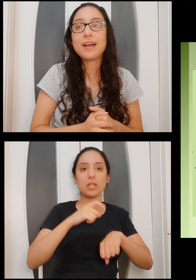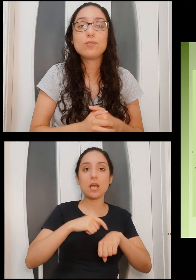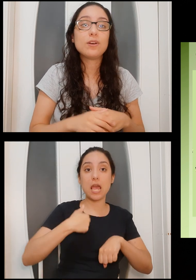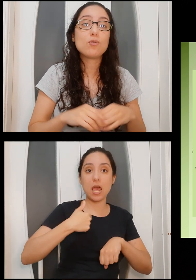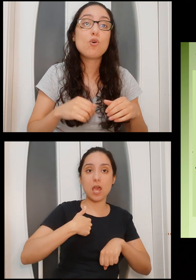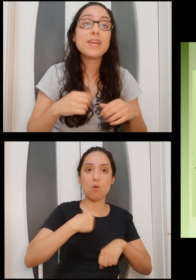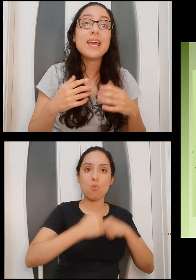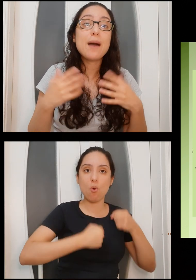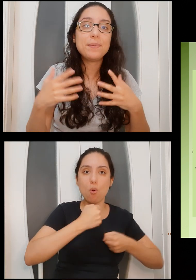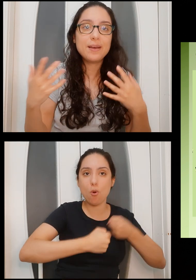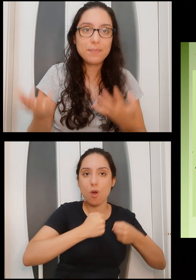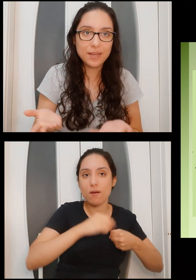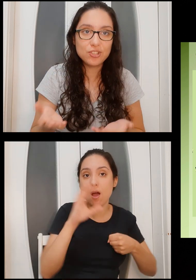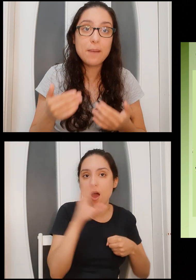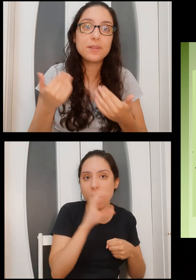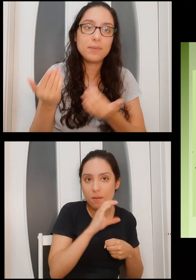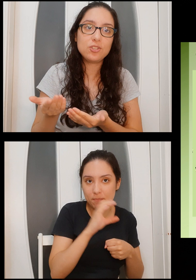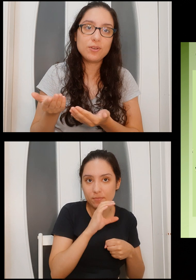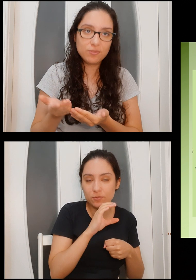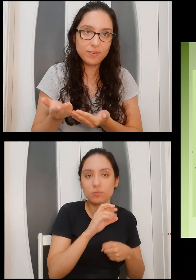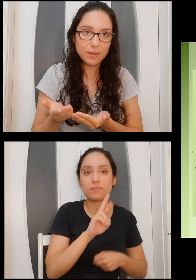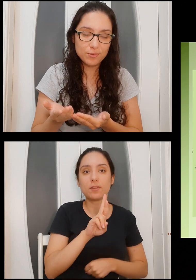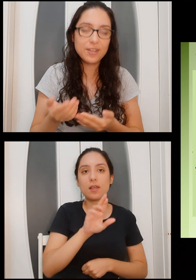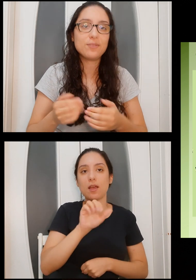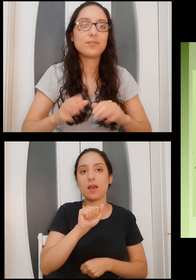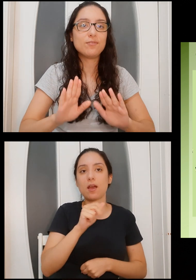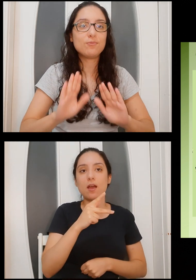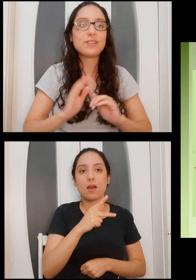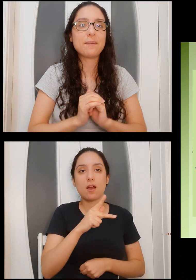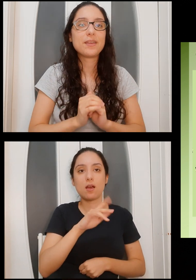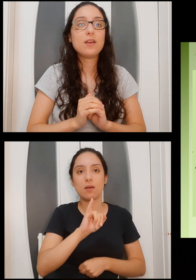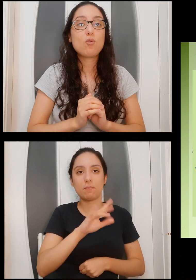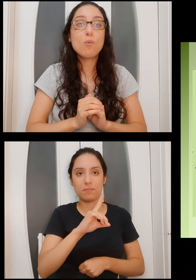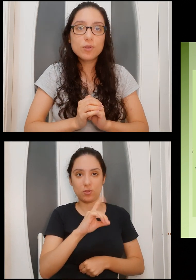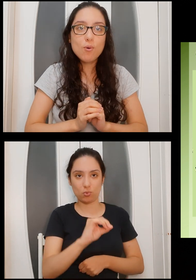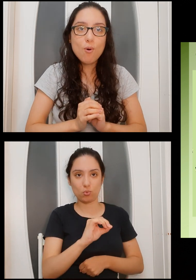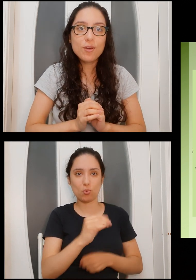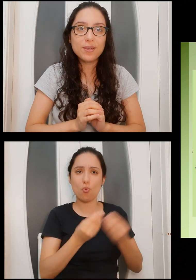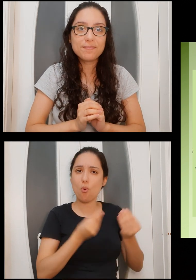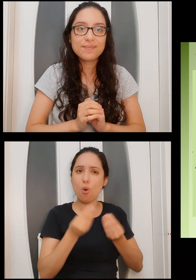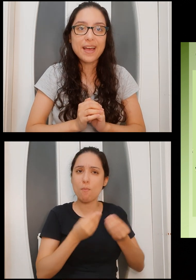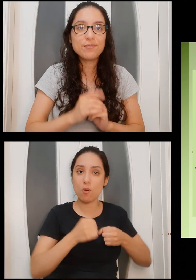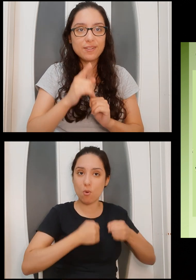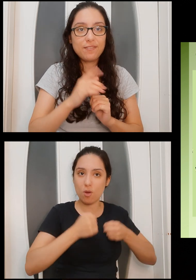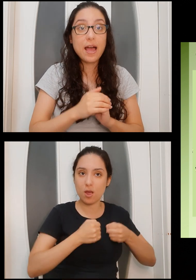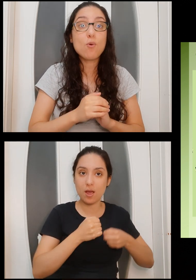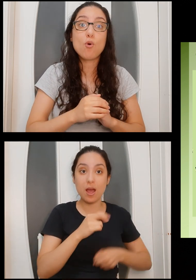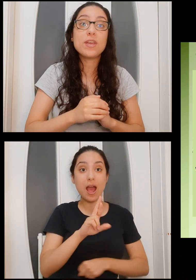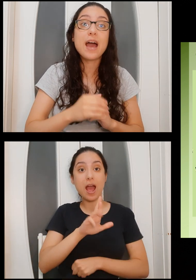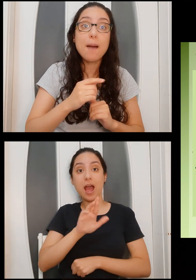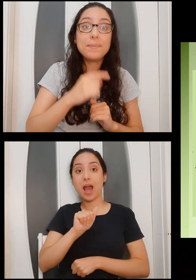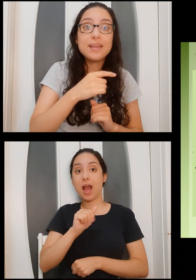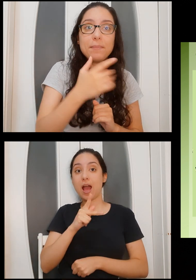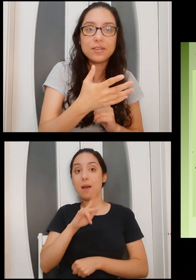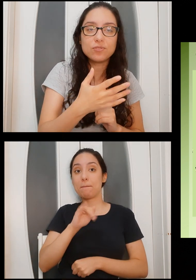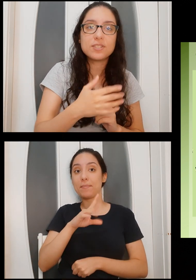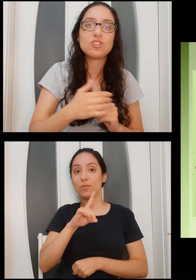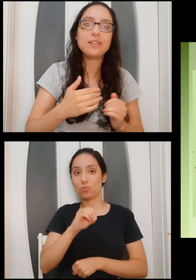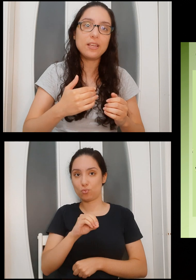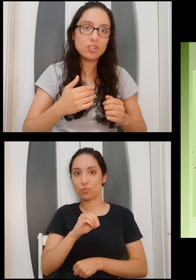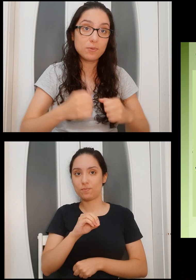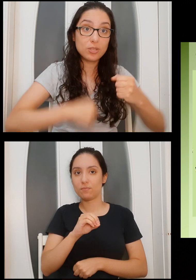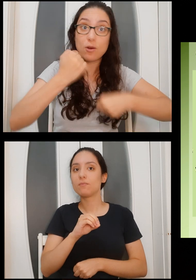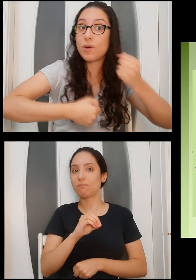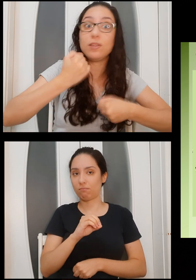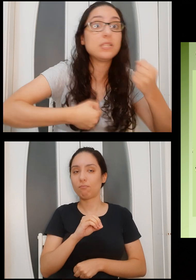vou falar, eu corri rapidamente. Rapidamente é um advérbio, certo? Então, vamos lá. Como que eu corri? Aí você vai falar, eu corri rapidamente. Você